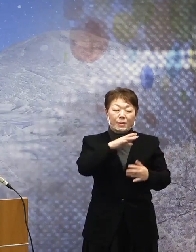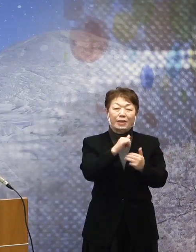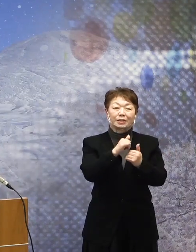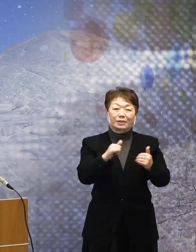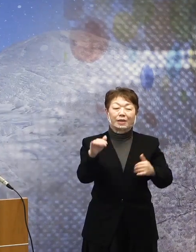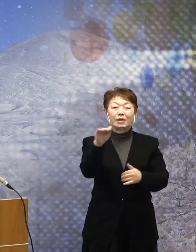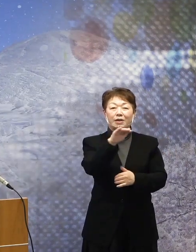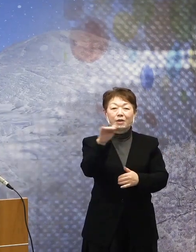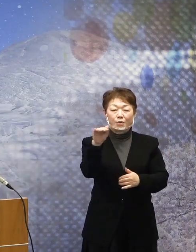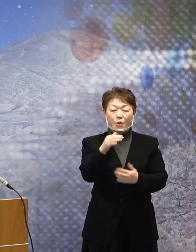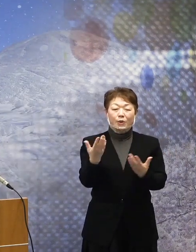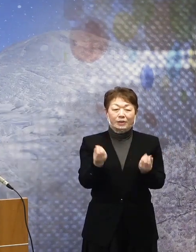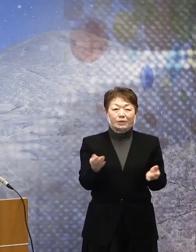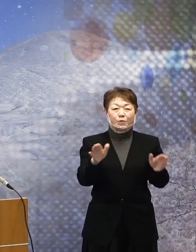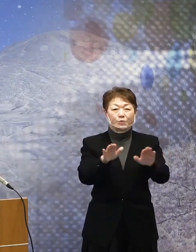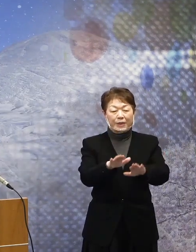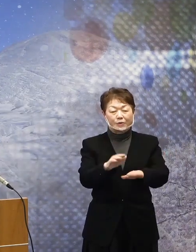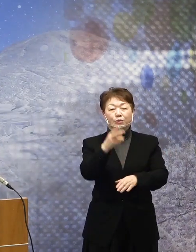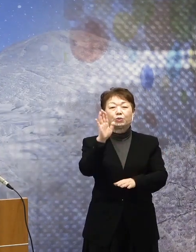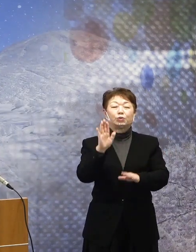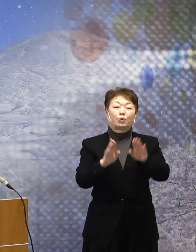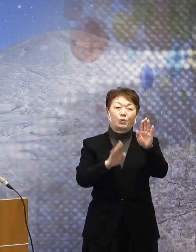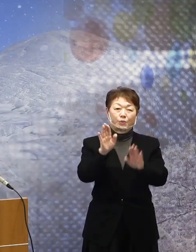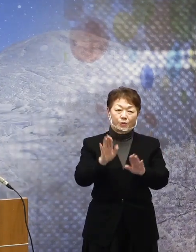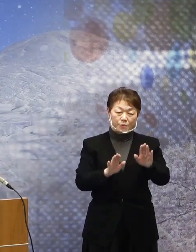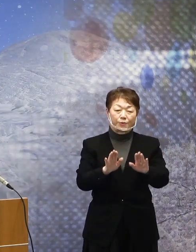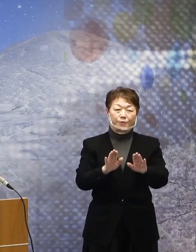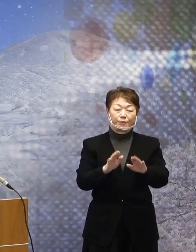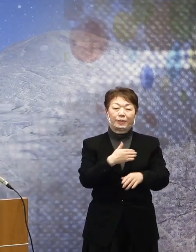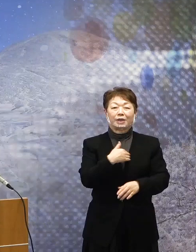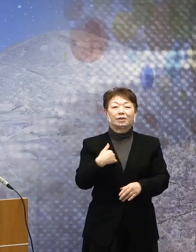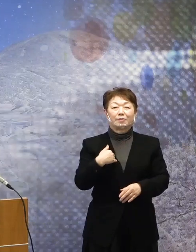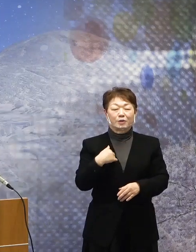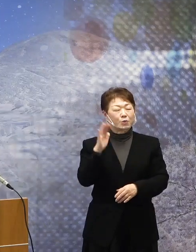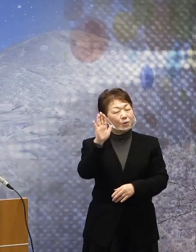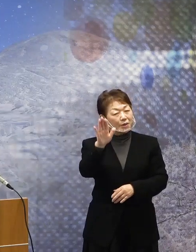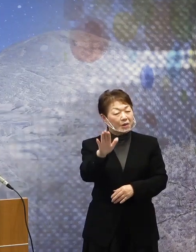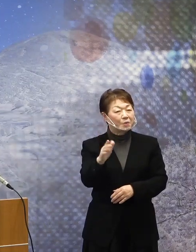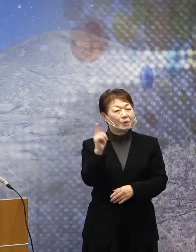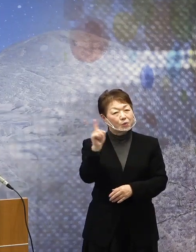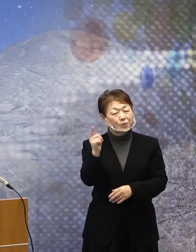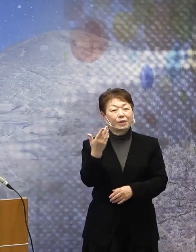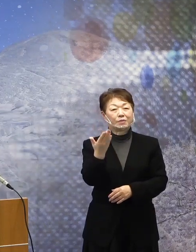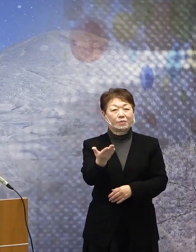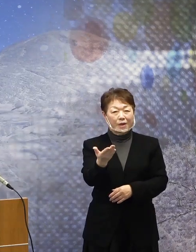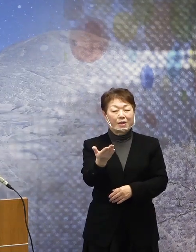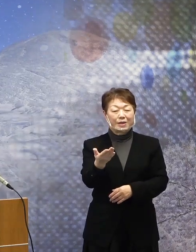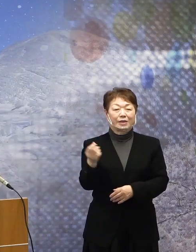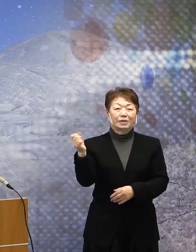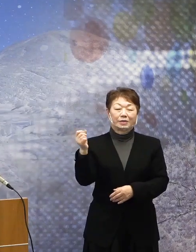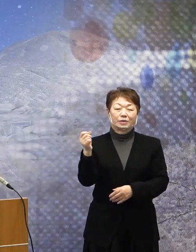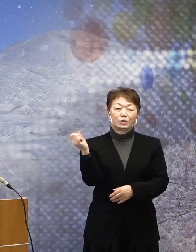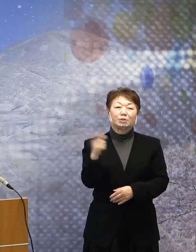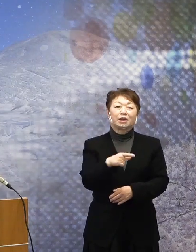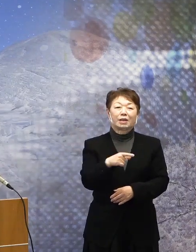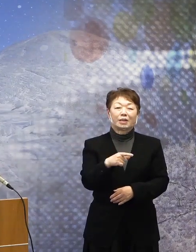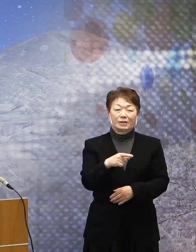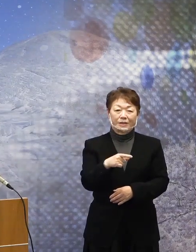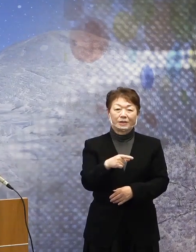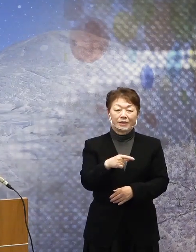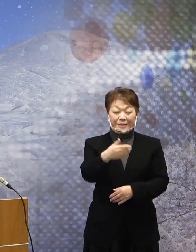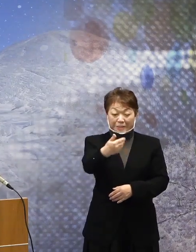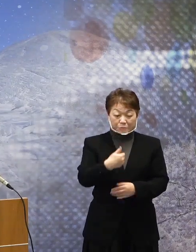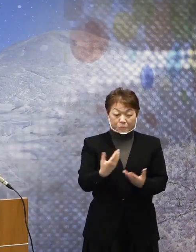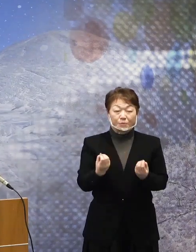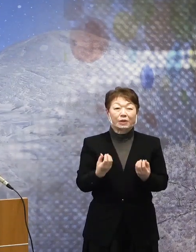について一つ一つしっかり抑え込んでいくという状況は今のところはできてます。ただこれからどうなるか分かります。そうなった場合は速やかに後藤田中さん